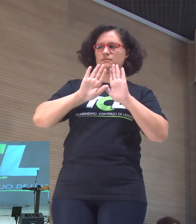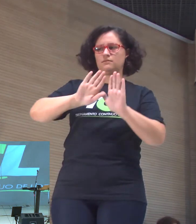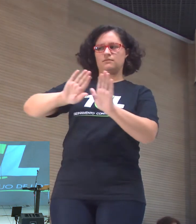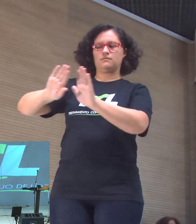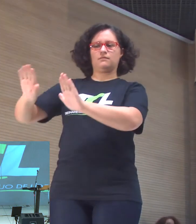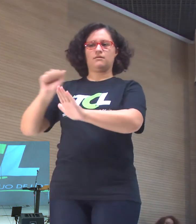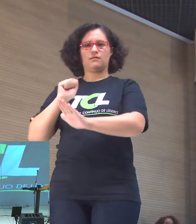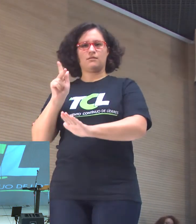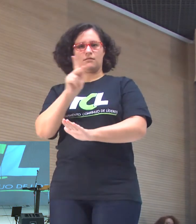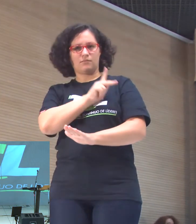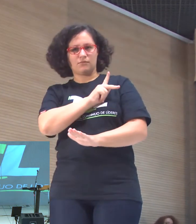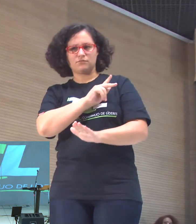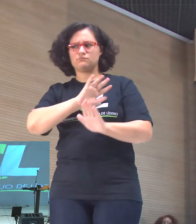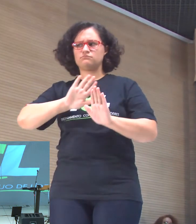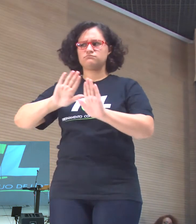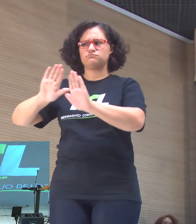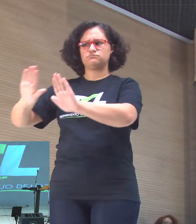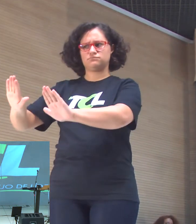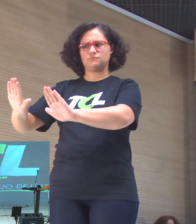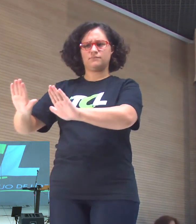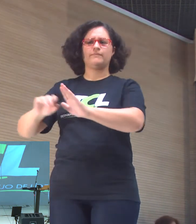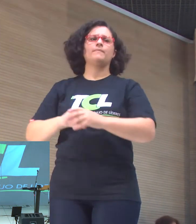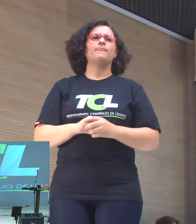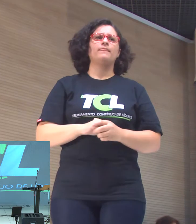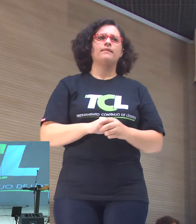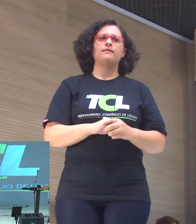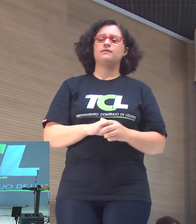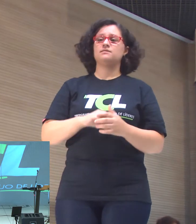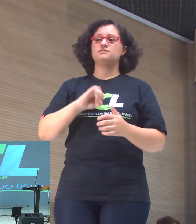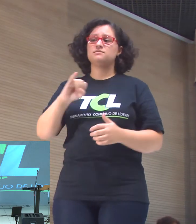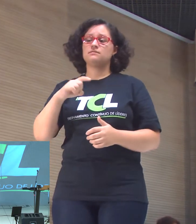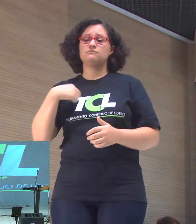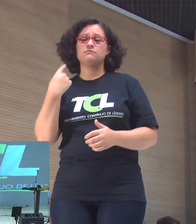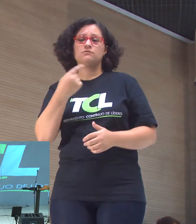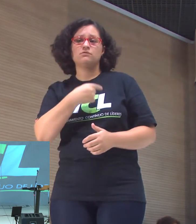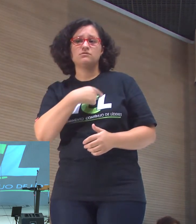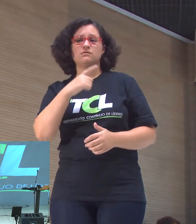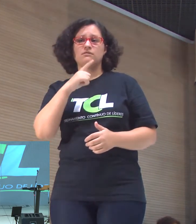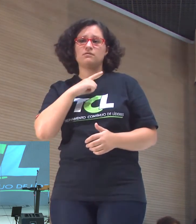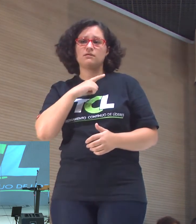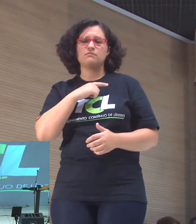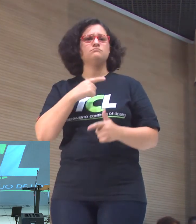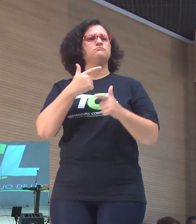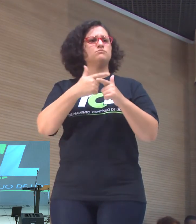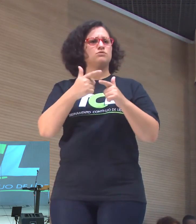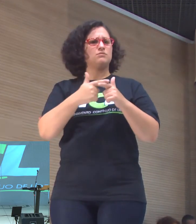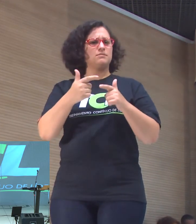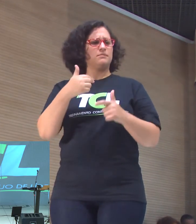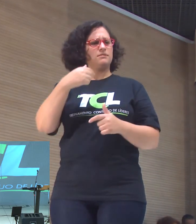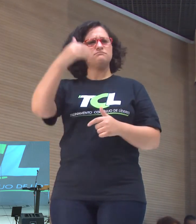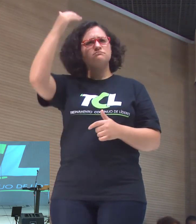você temos que combater os inimigos da unidade que estão em nós, a começar em